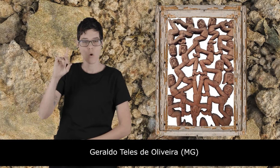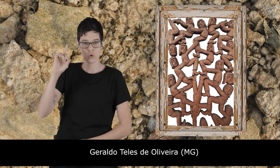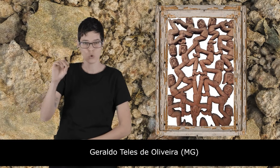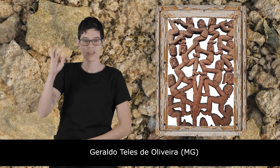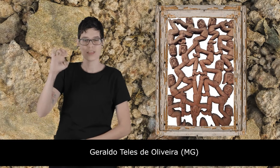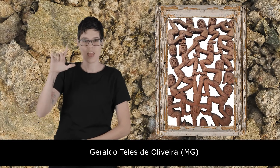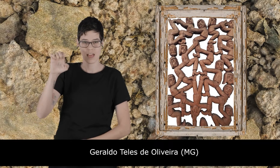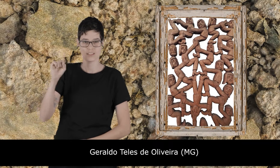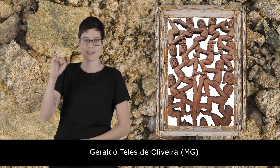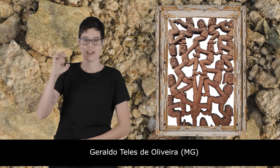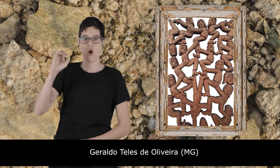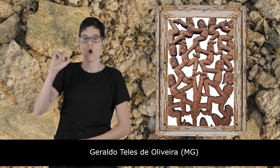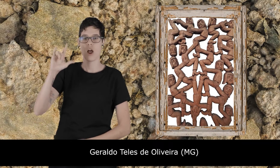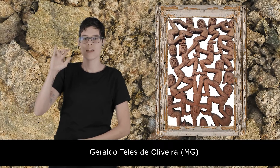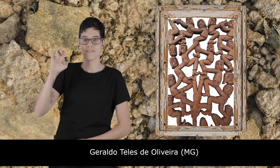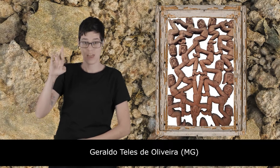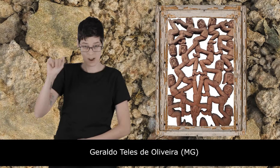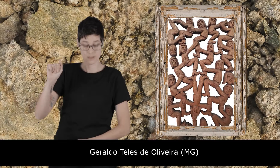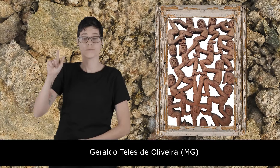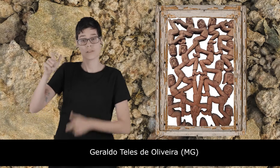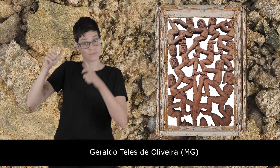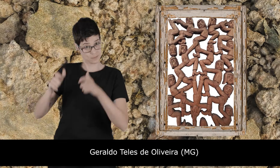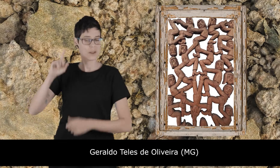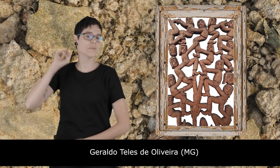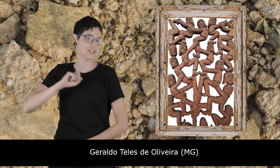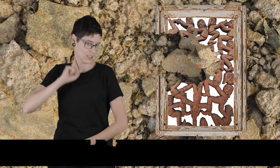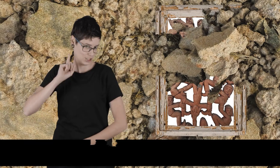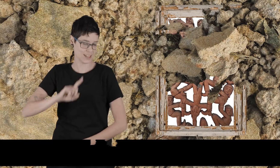Geraldo Teles de Oliveira, Minas Gerais.